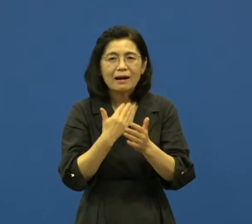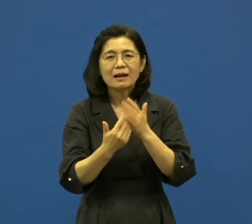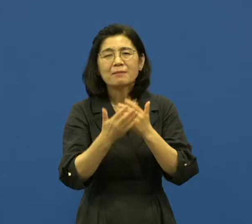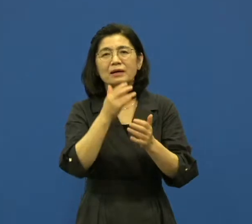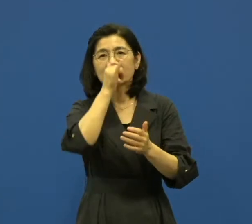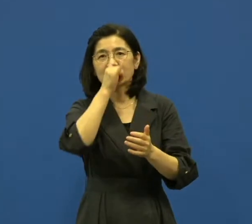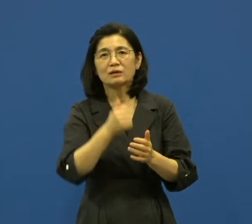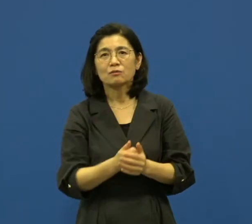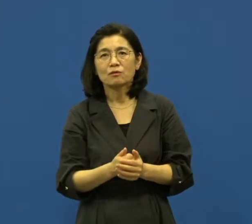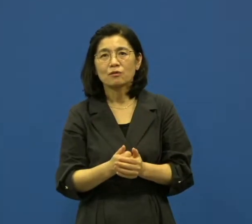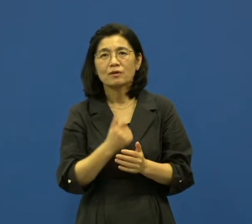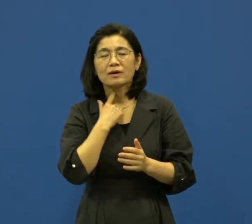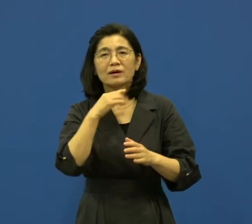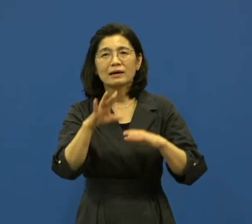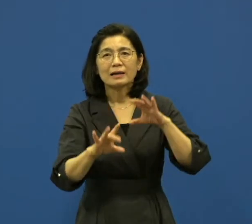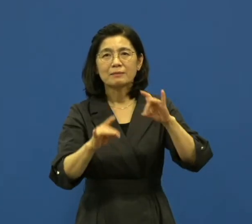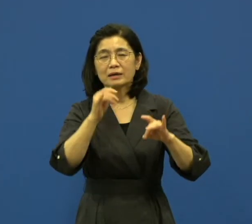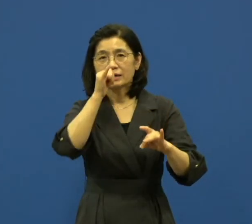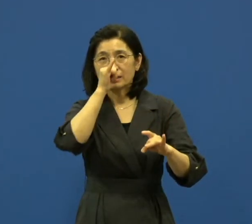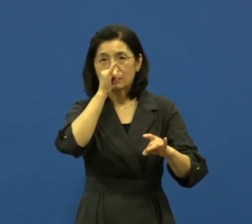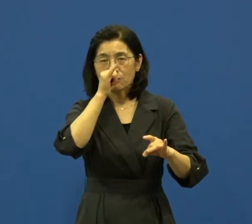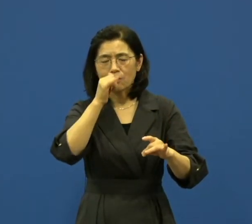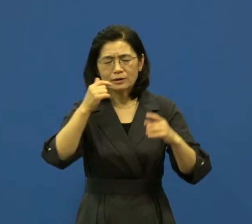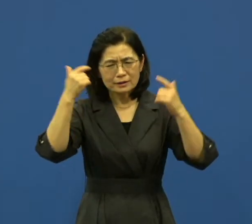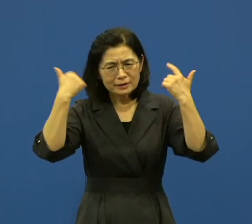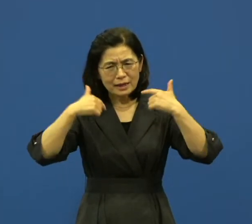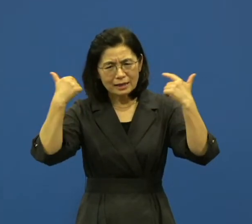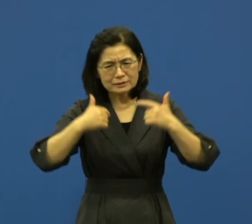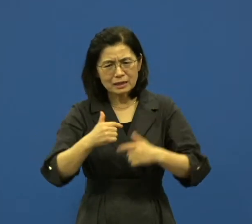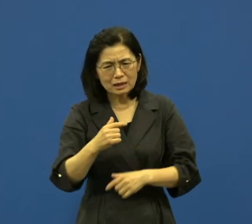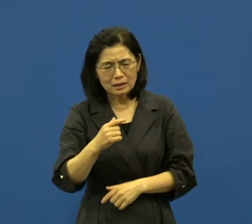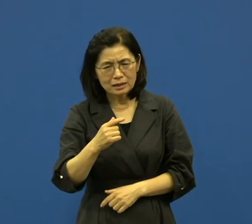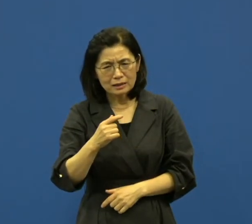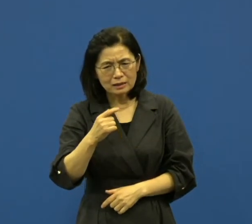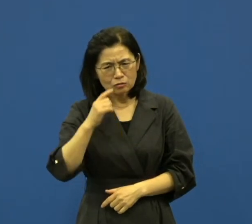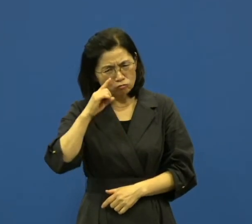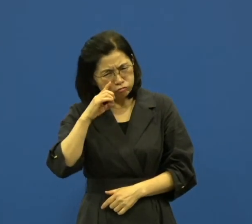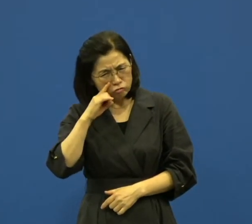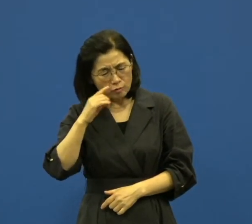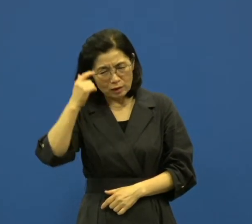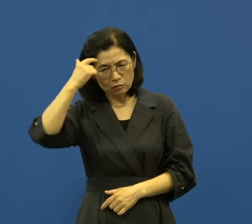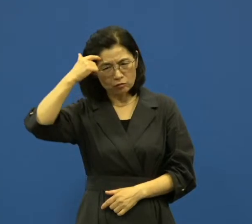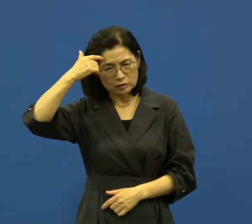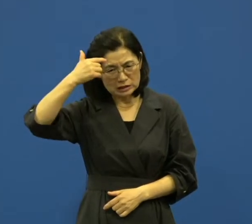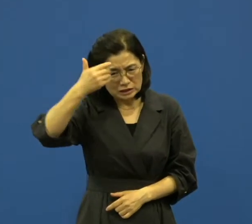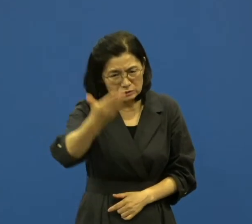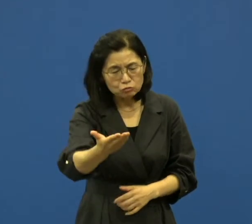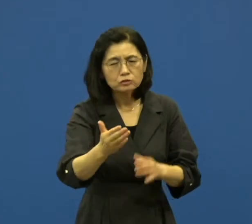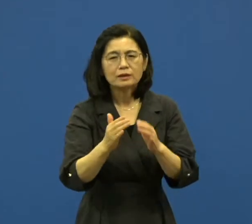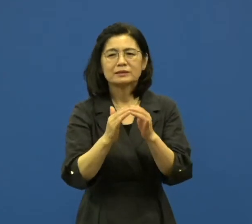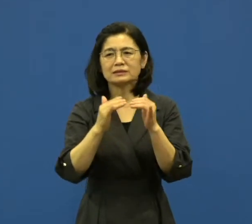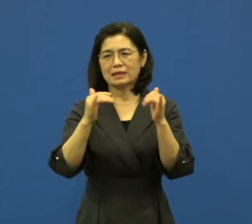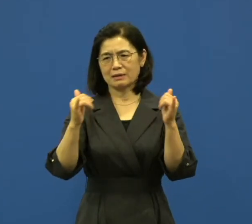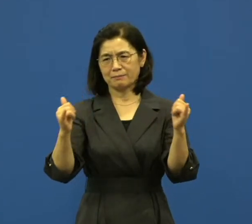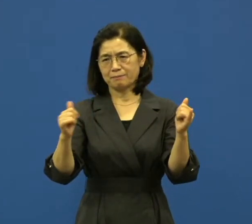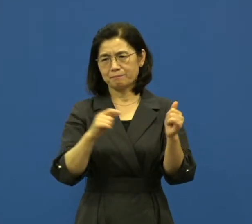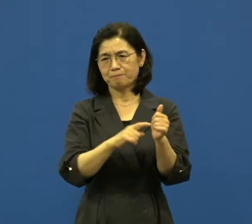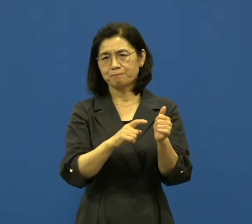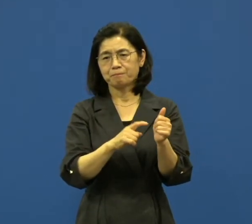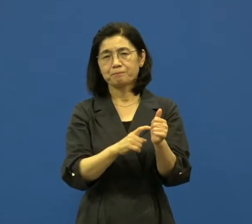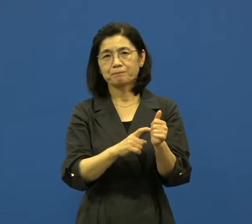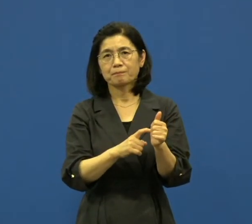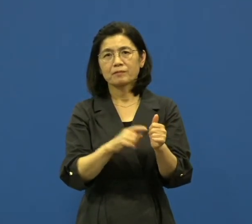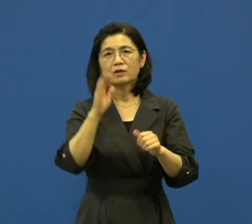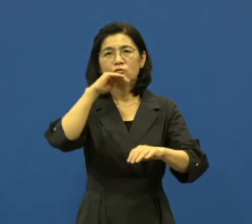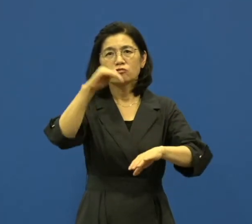궁극적인 문제에 언제나 답을 찾고 있는 사람입니다. 그런 사람들은 질문이 있어요. 모두가 질문을 하는 것은 아닙니다.